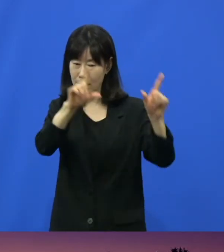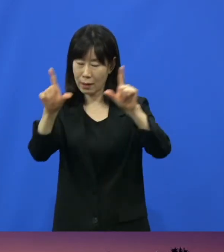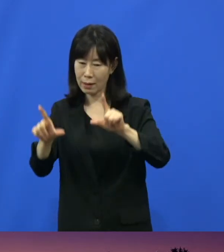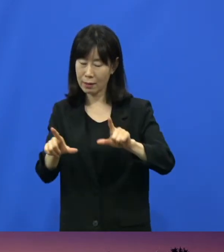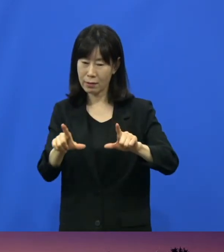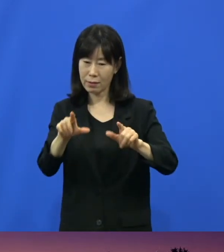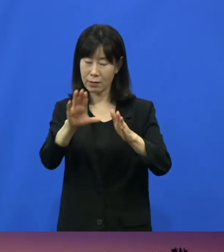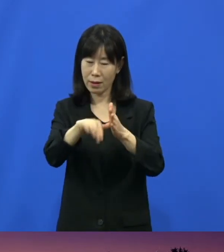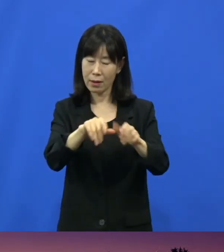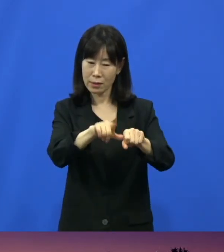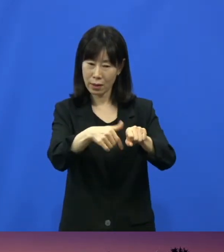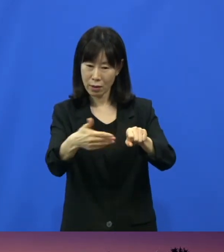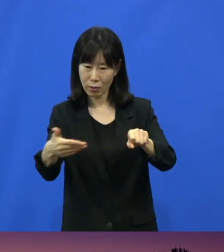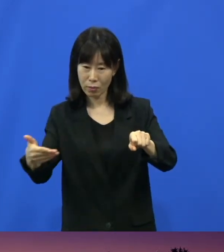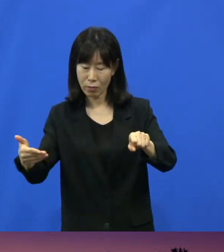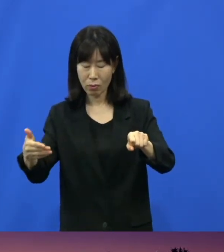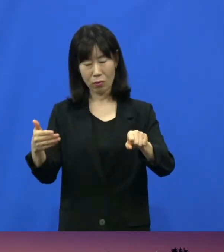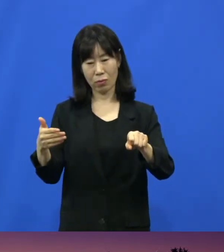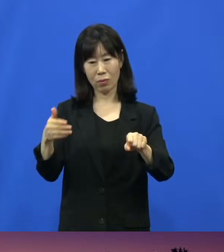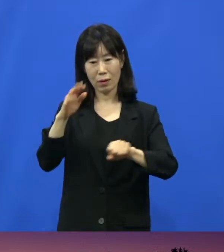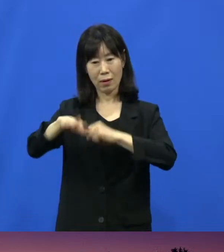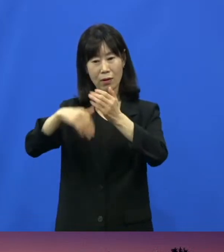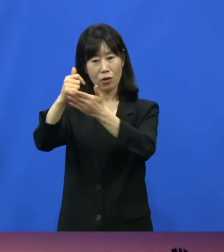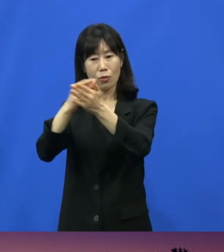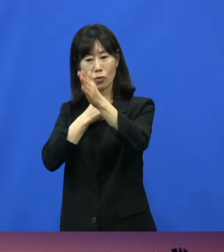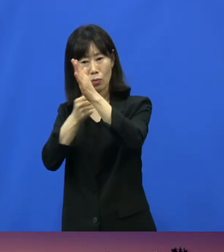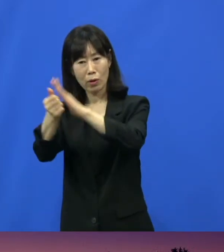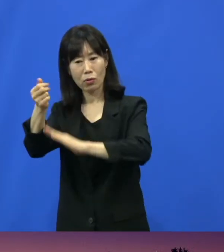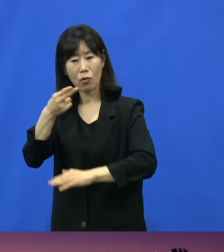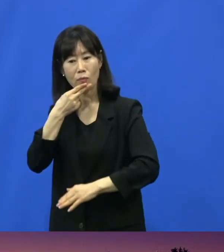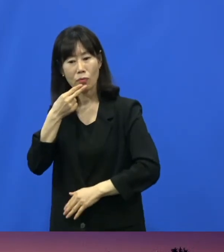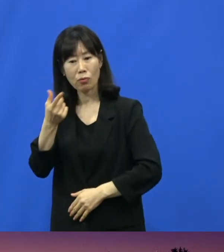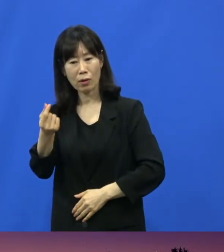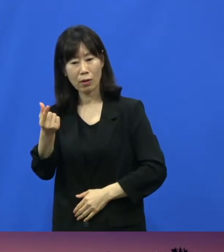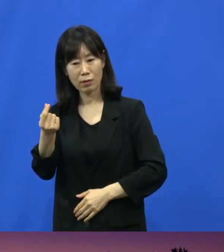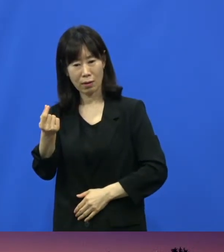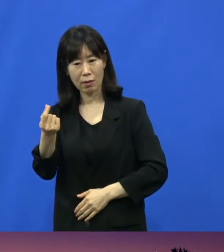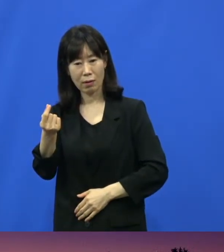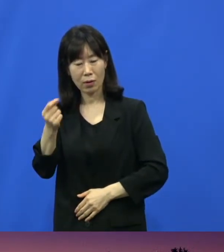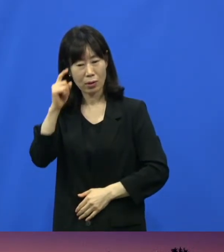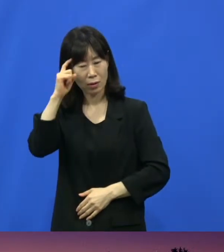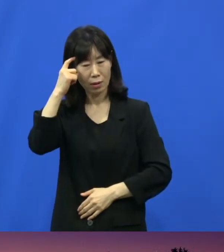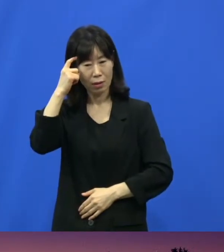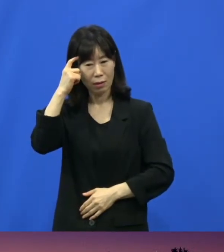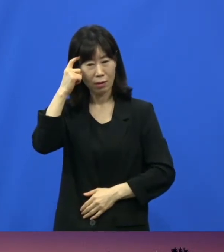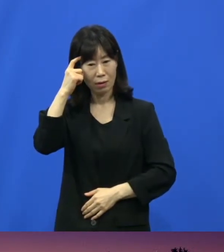거예요. 소망이 아닌 거예요. 그래서 우리는 헛된 소망,